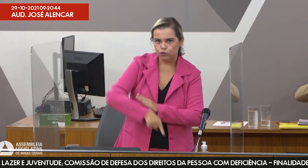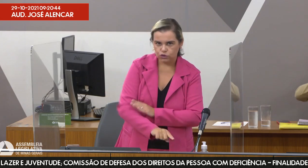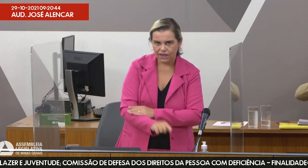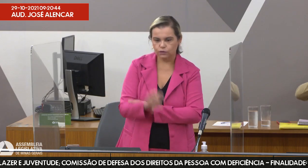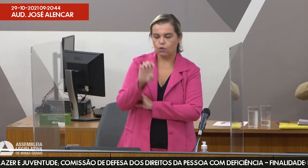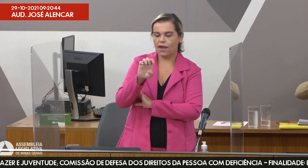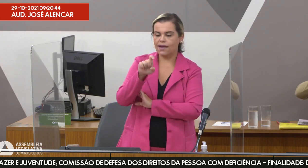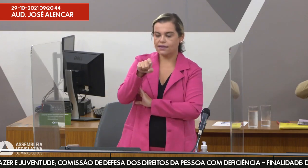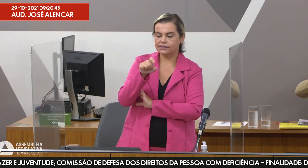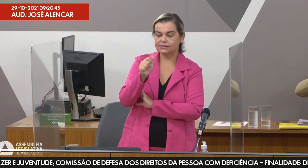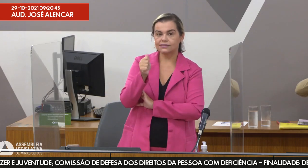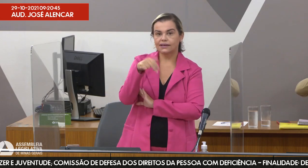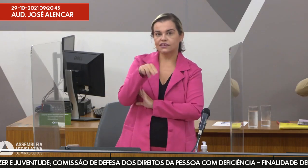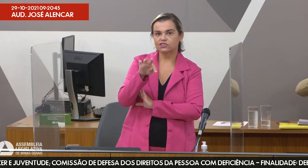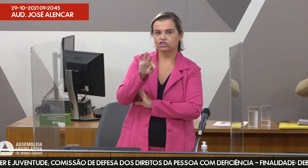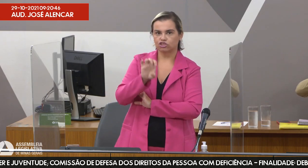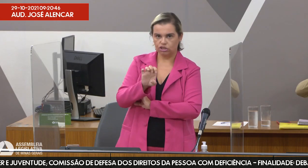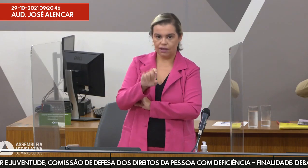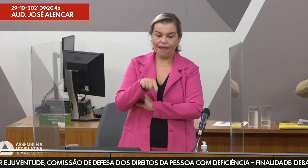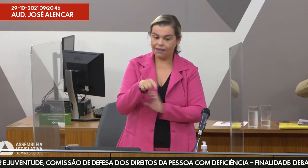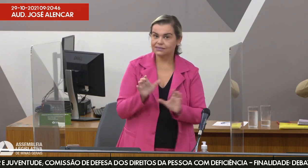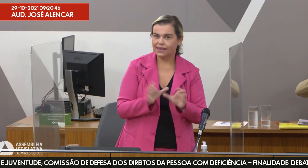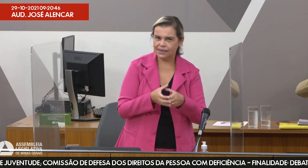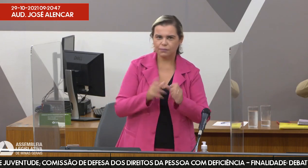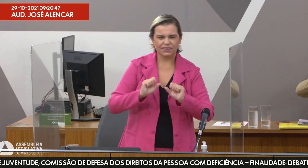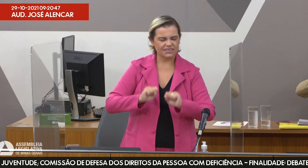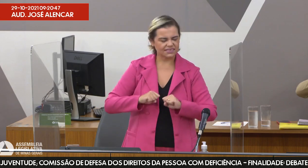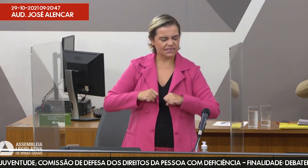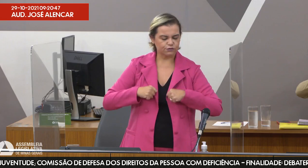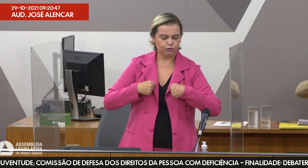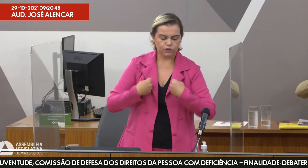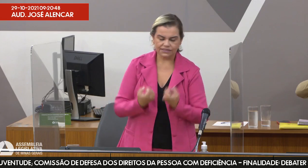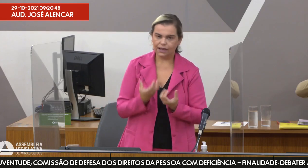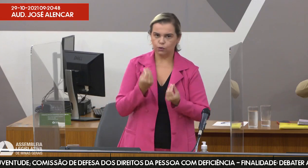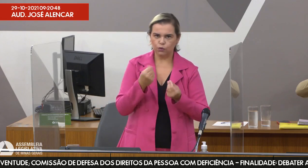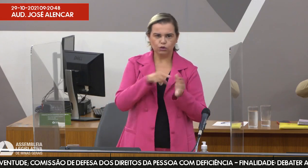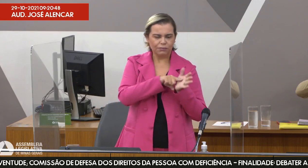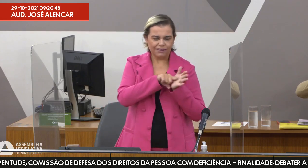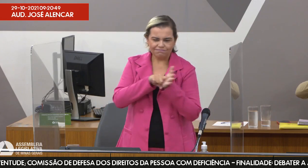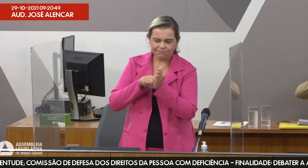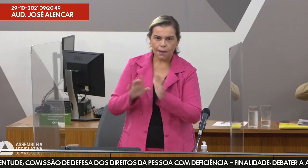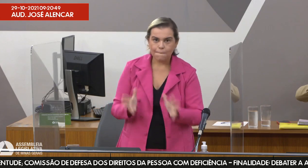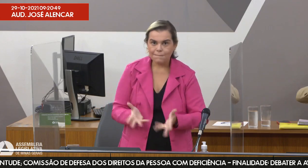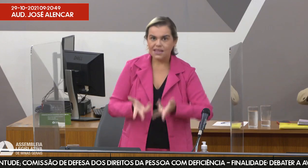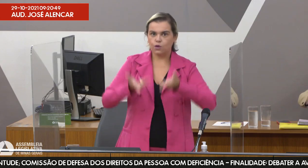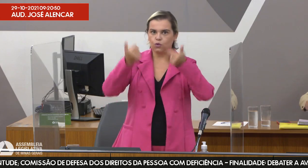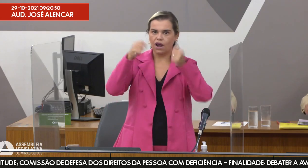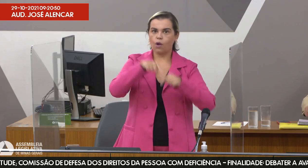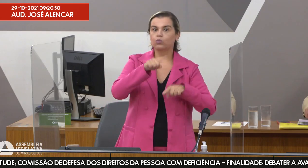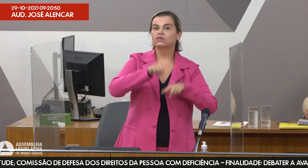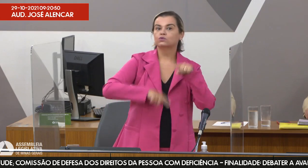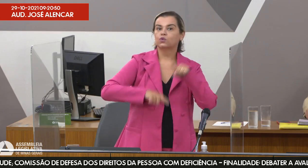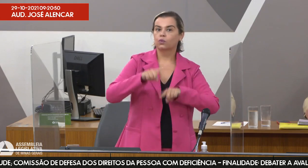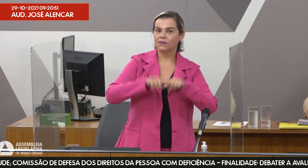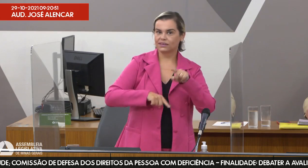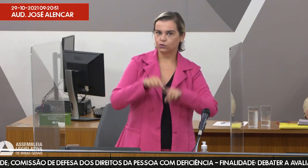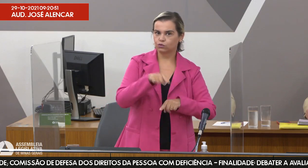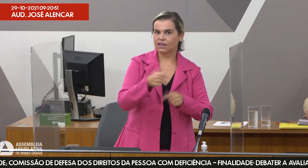realizou uma parceria com a Escola Nacional de Administração Pública para a realização de um estudo, uma